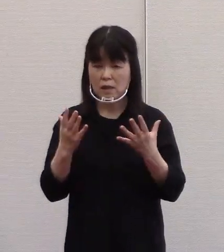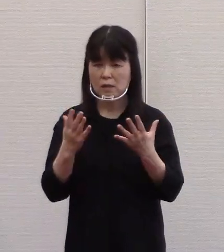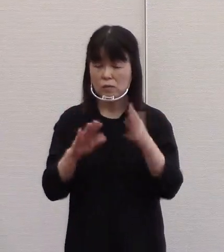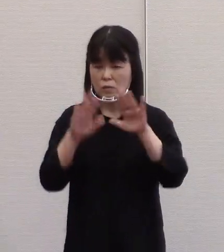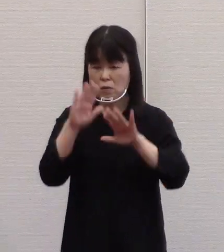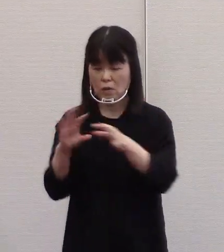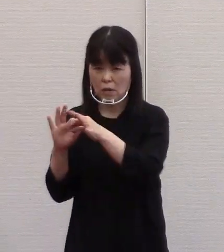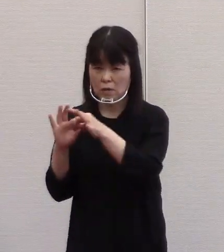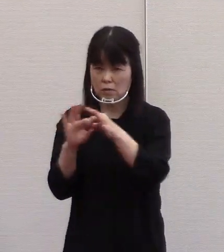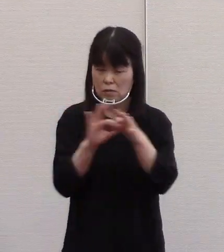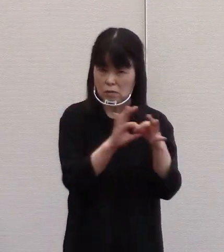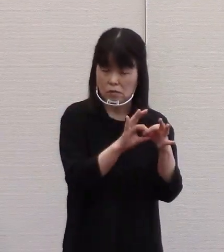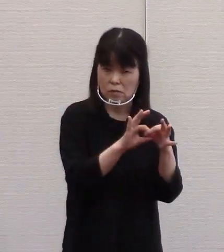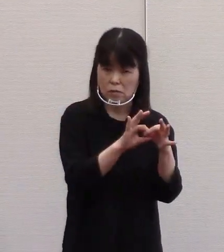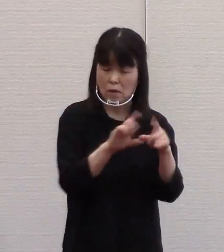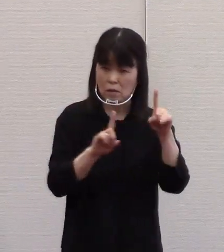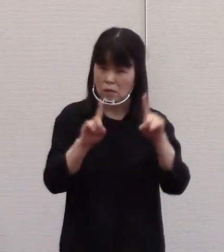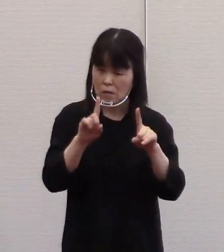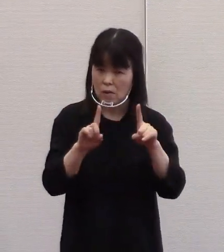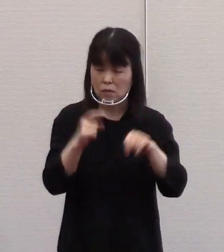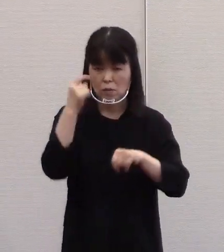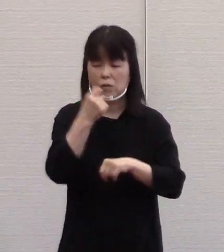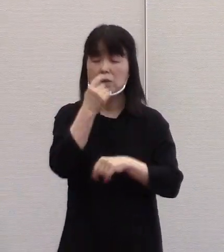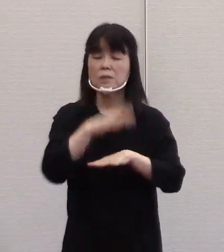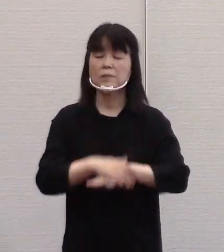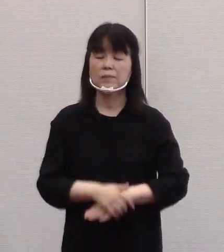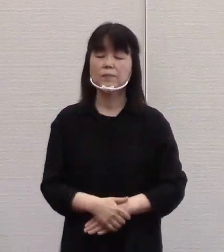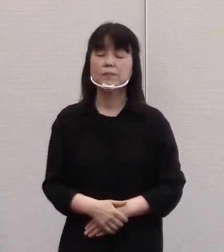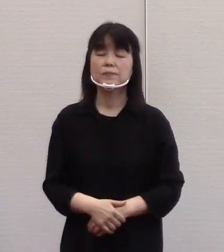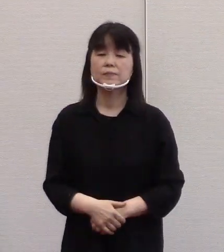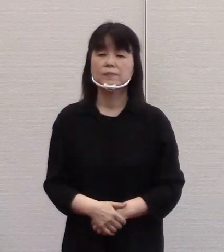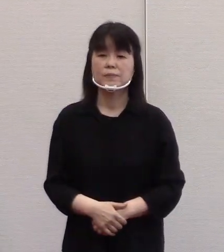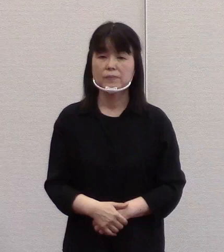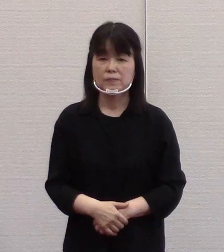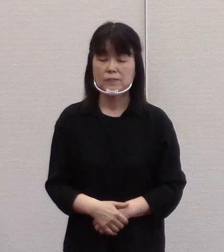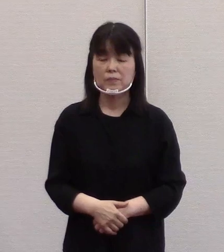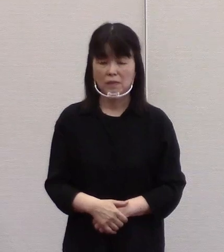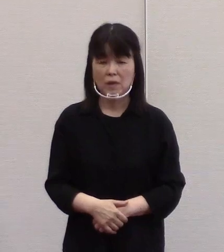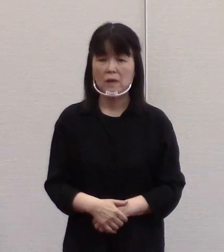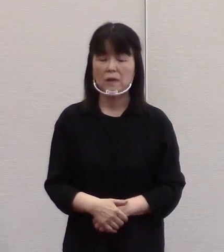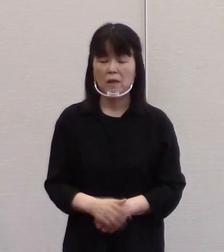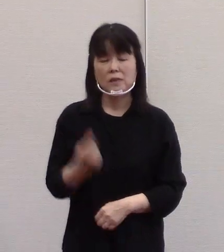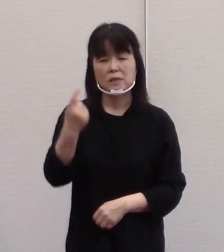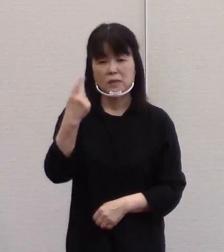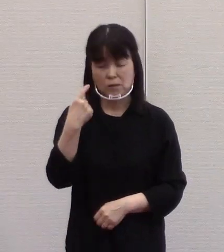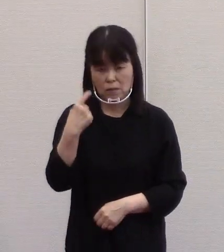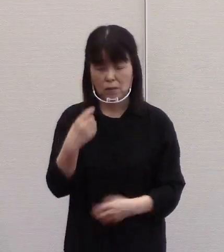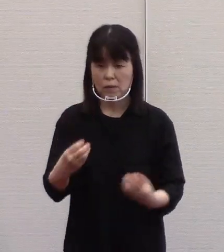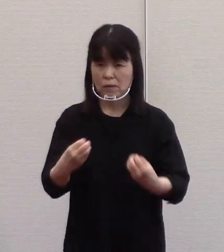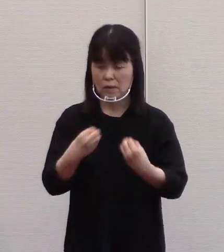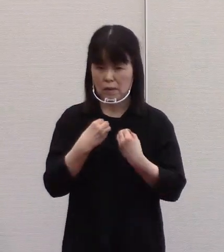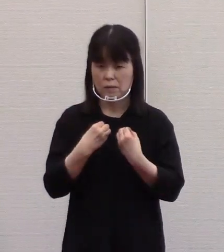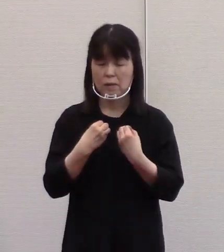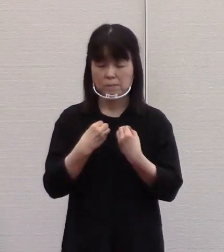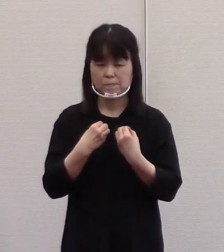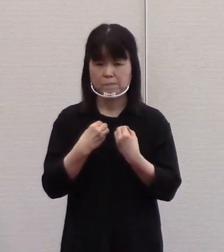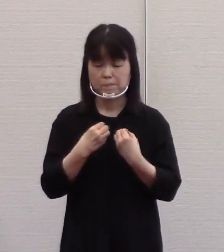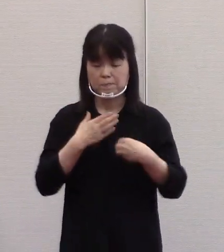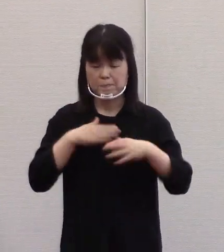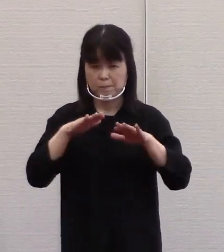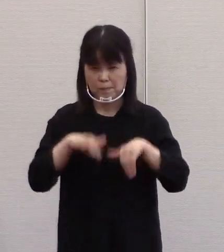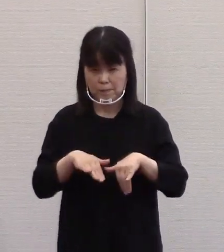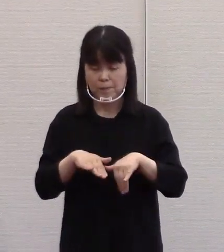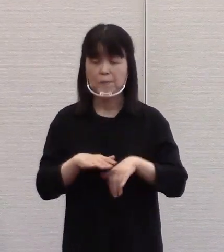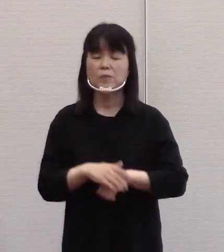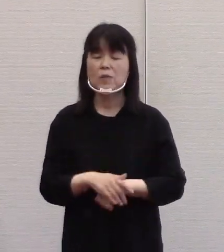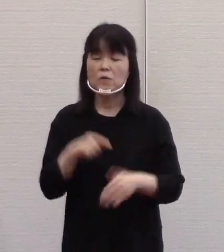は常々しとったところですけど、それが、まあ、昨日だったというところで、まあ、残念